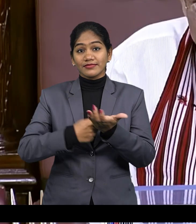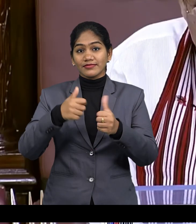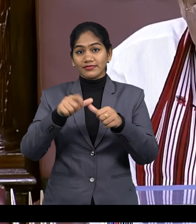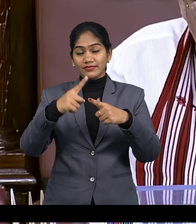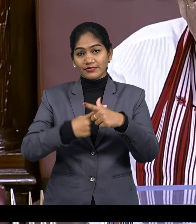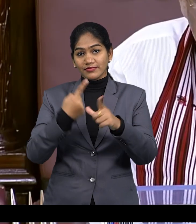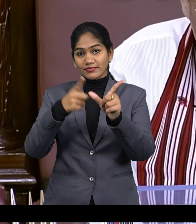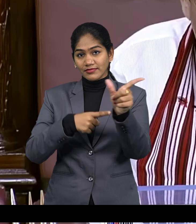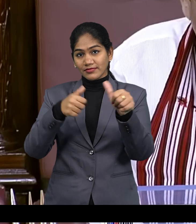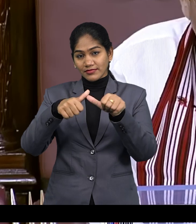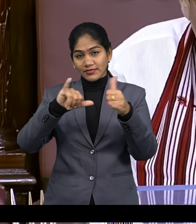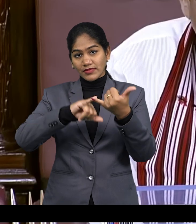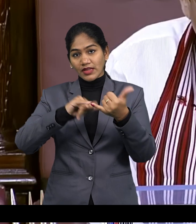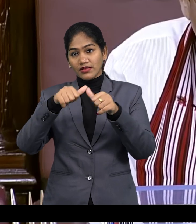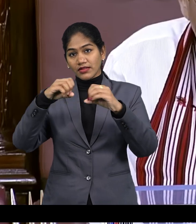రాజ్యసభ